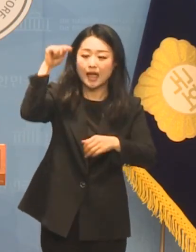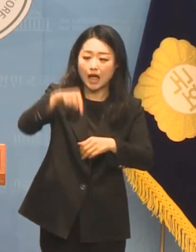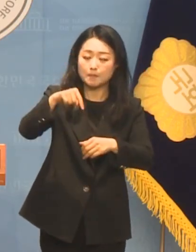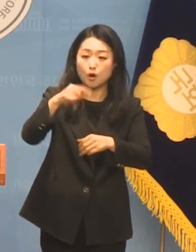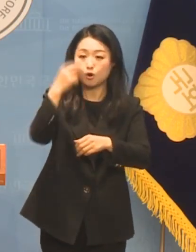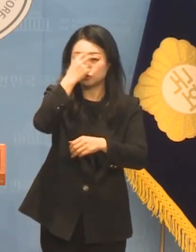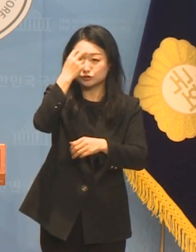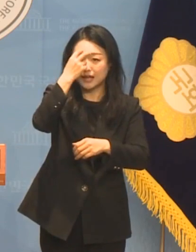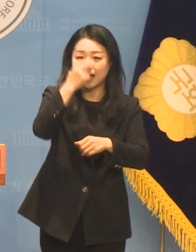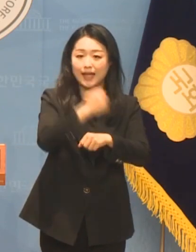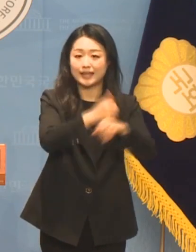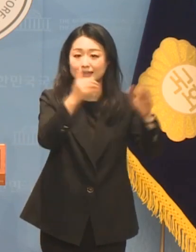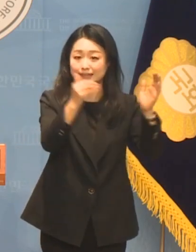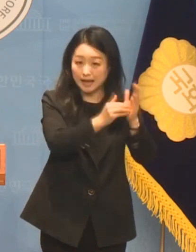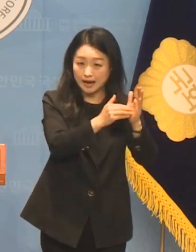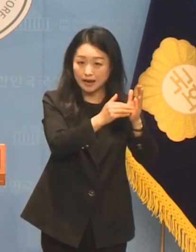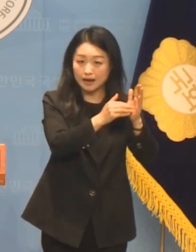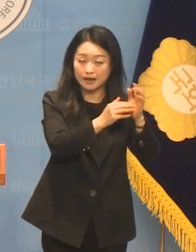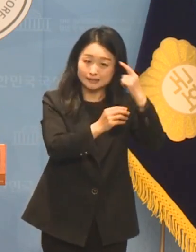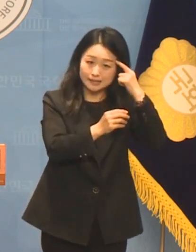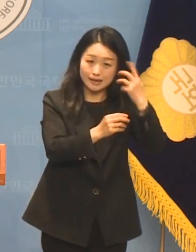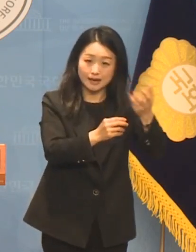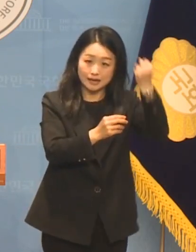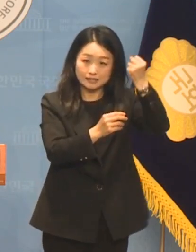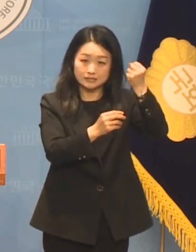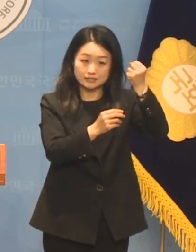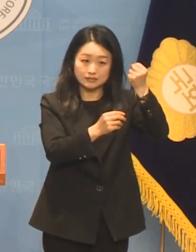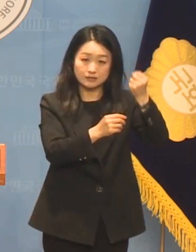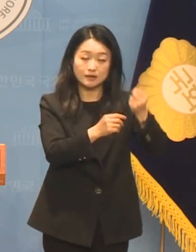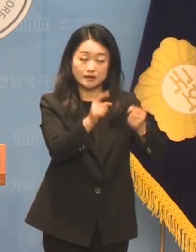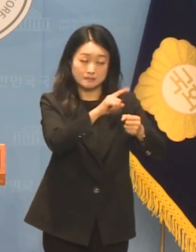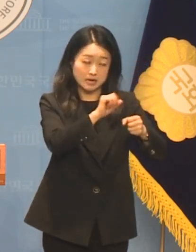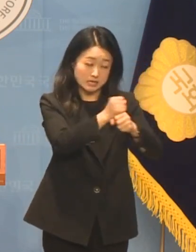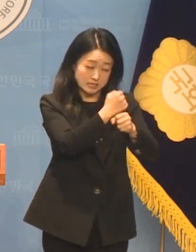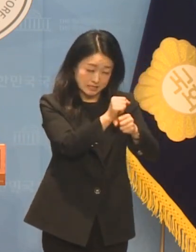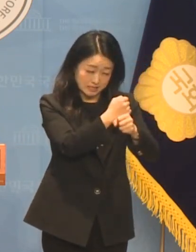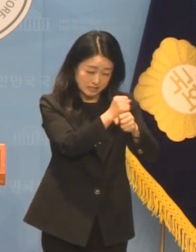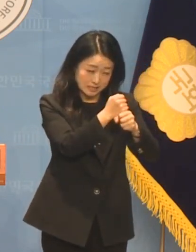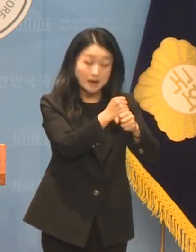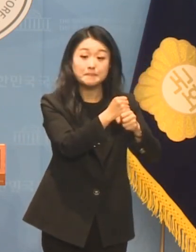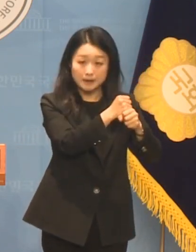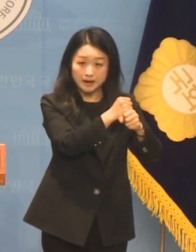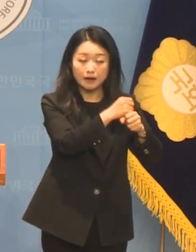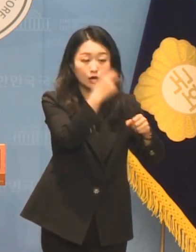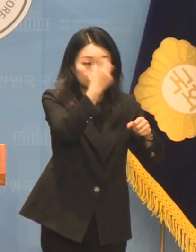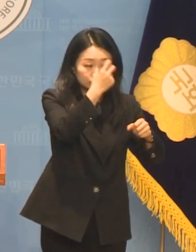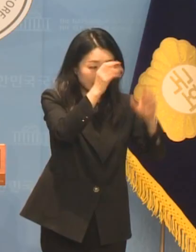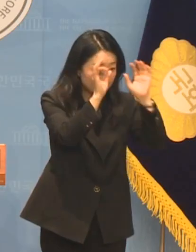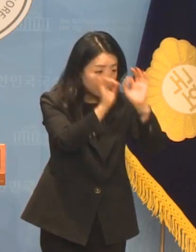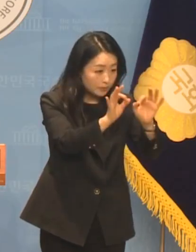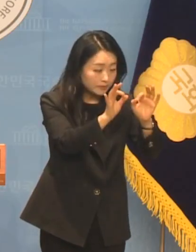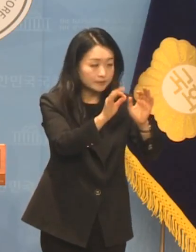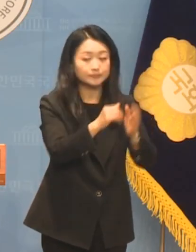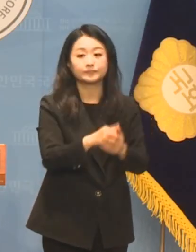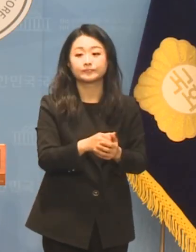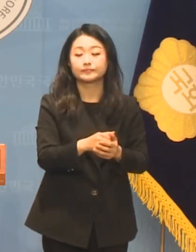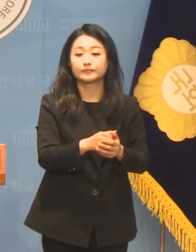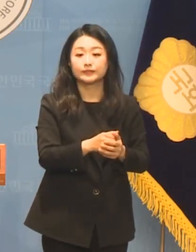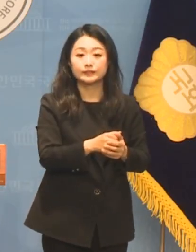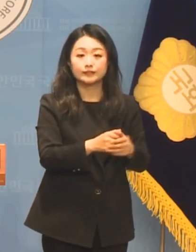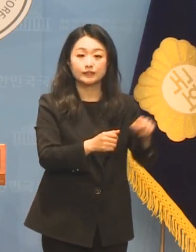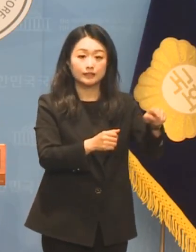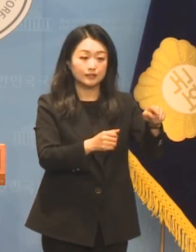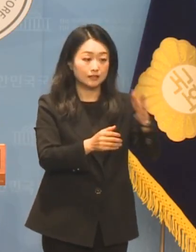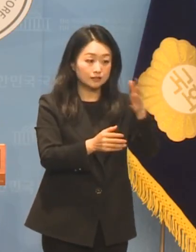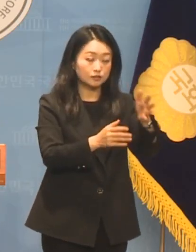프레임을 짜서 무리하게 짜맞추기 수사를 시도했습니다. 이 과정에서 검찰